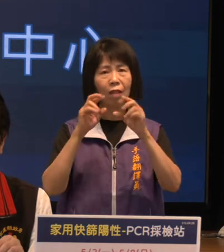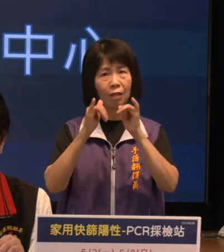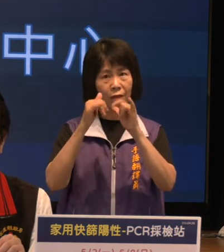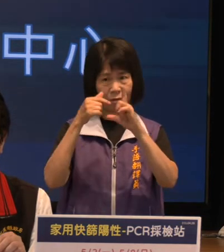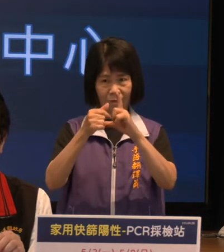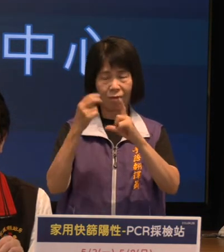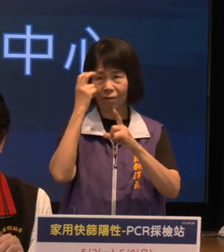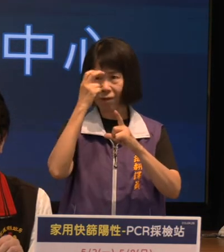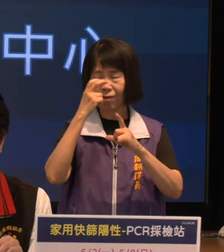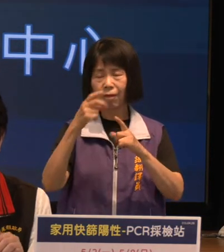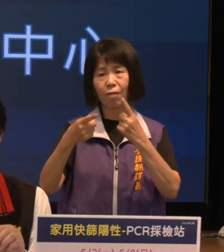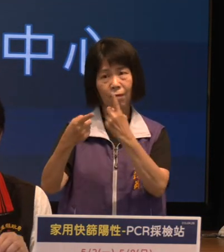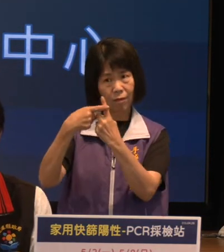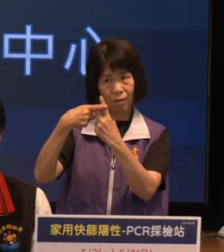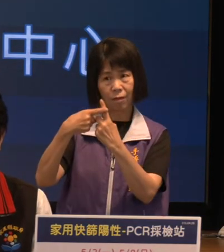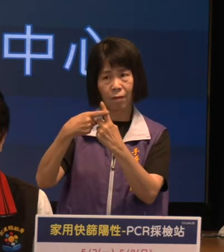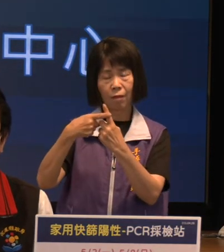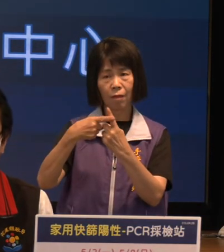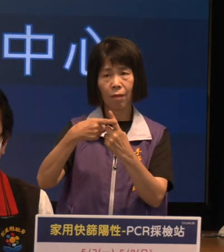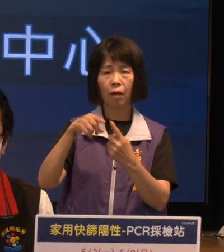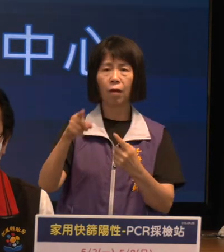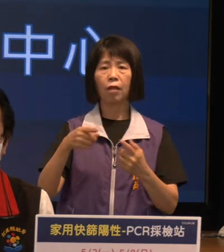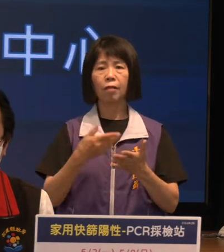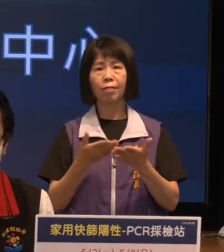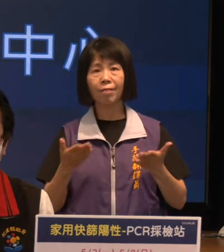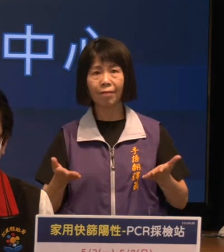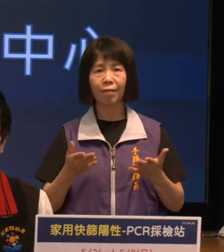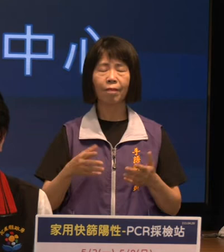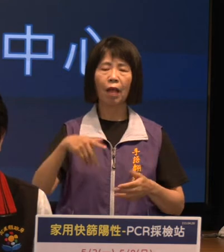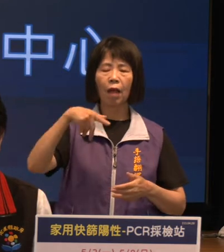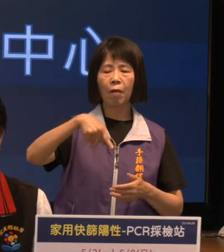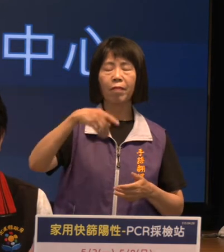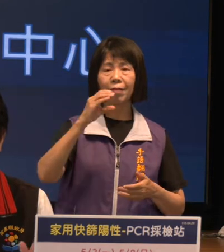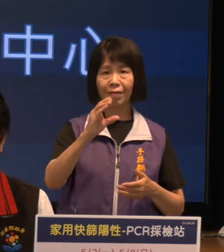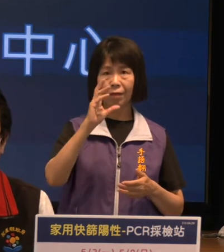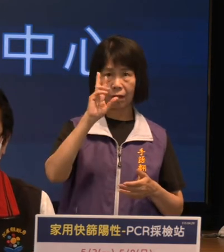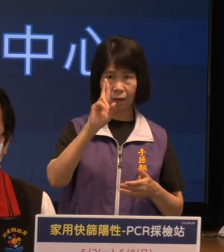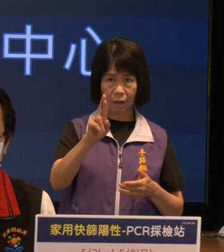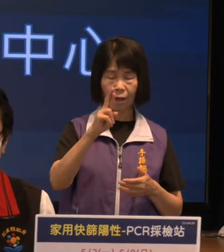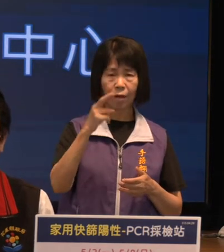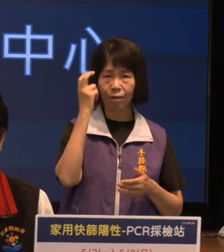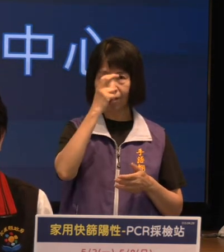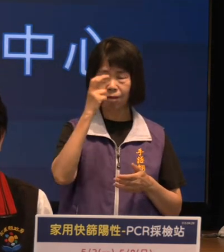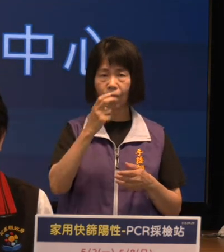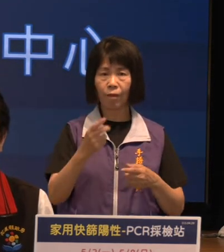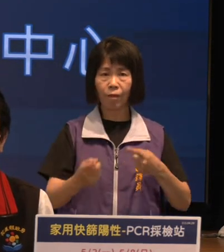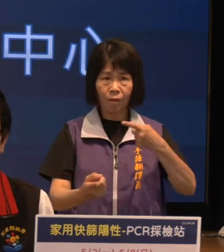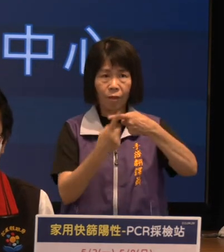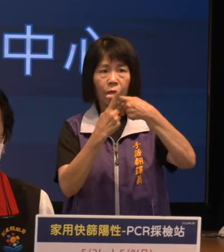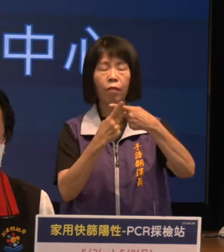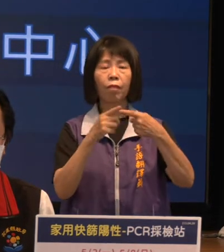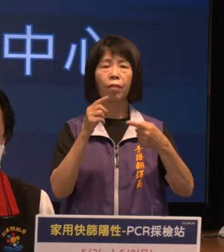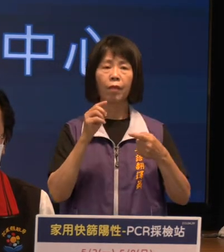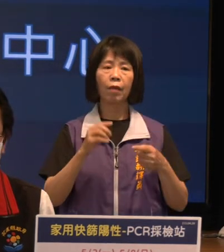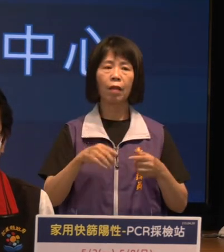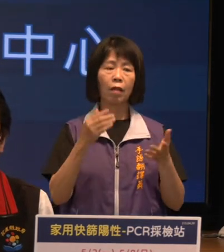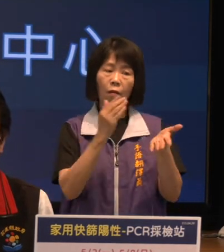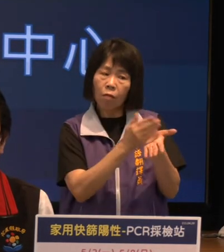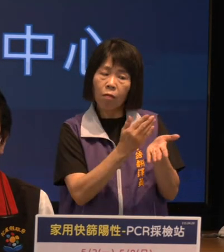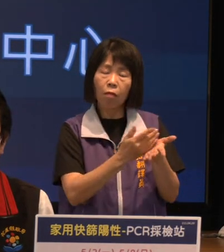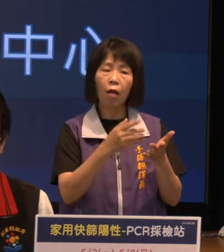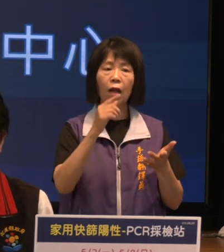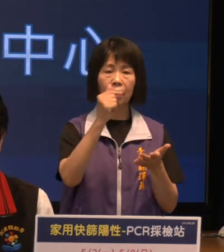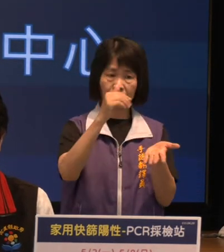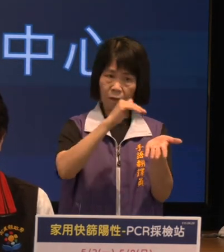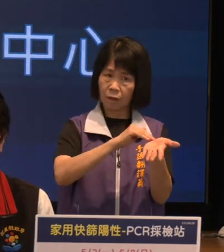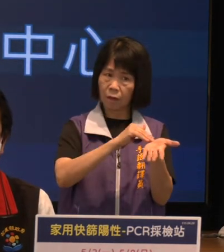性，抗原阳性，那时你要去做 PCR 确诊。那在北区的话就到我们的门诺医院，那南